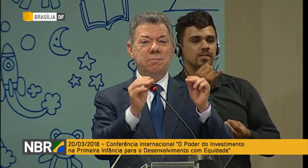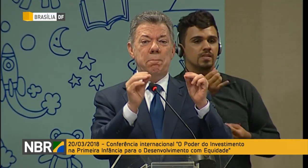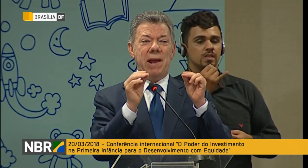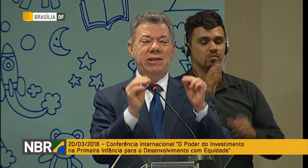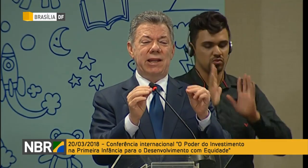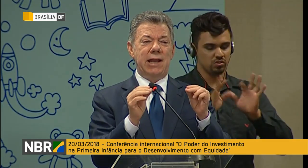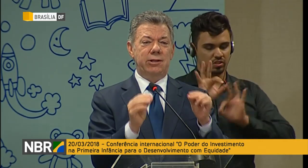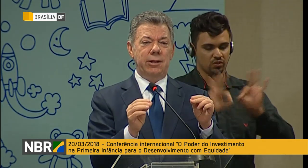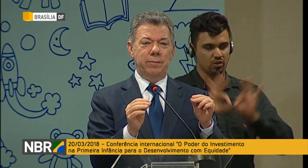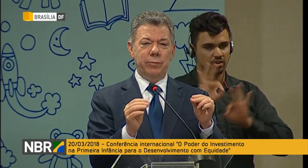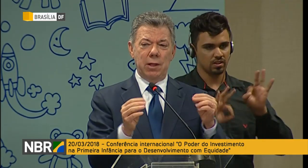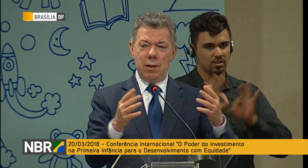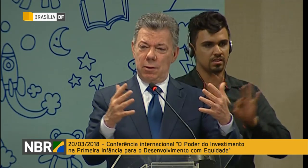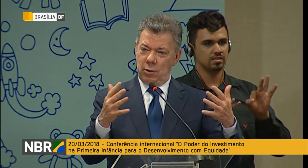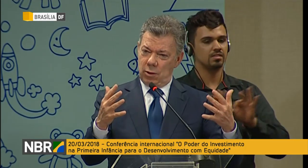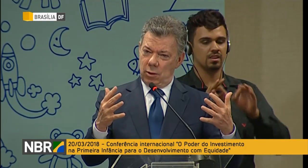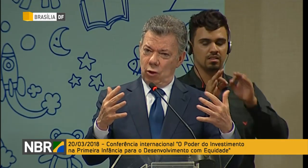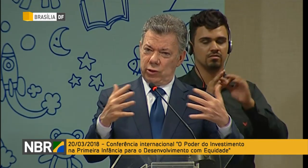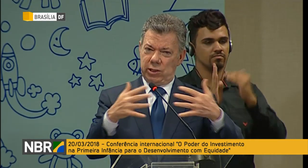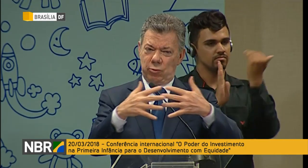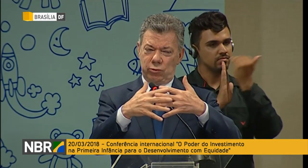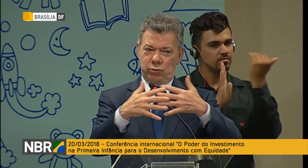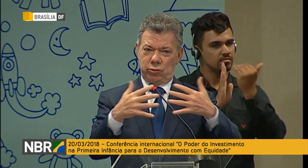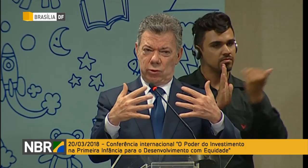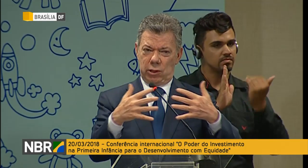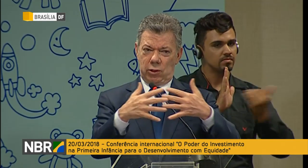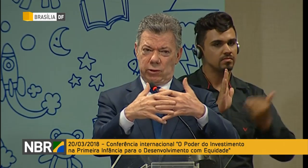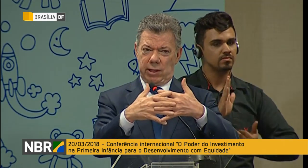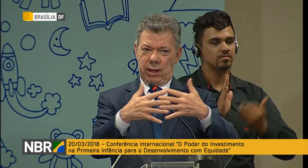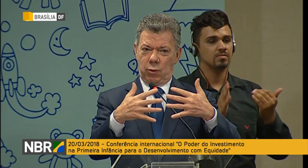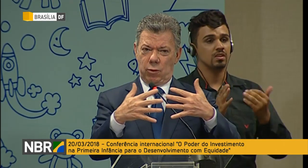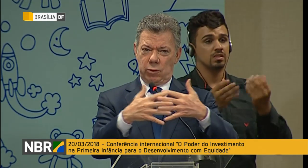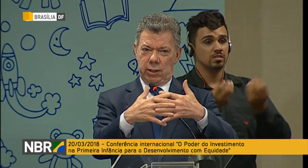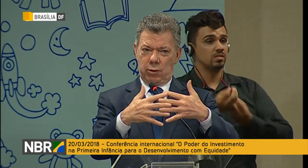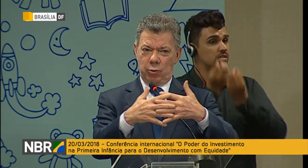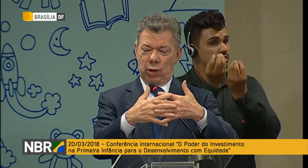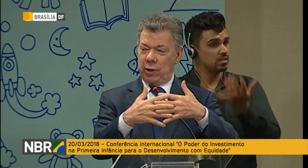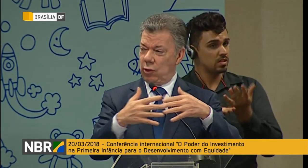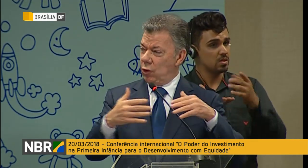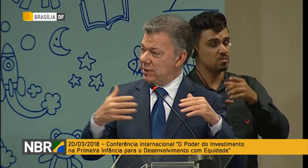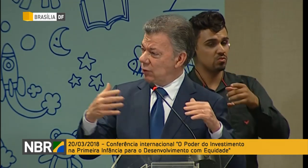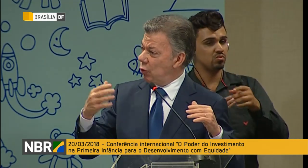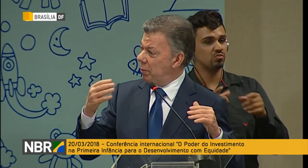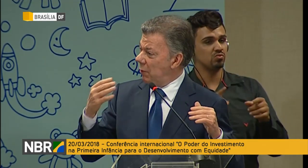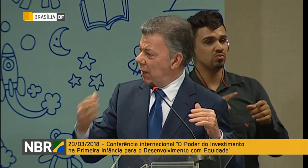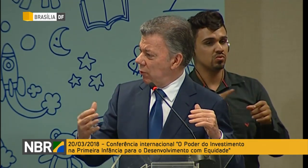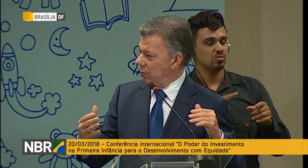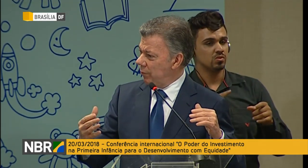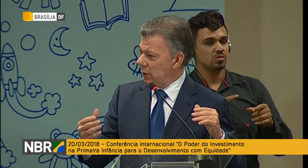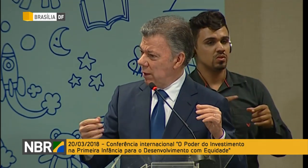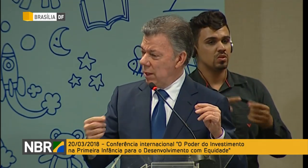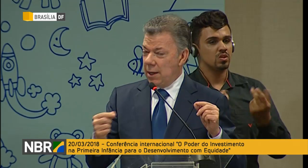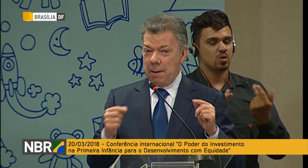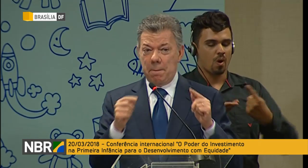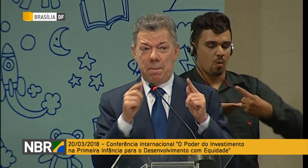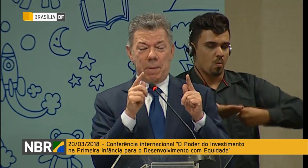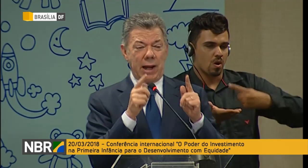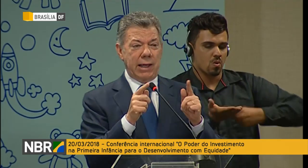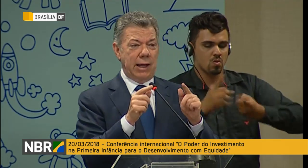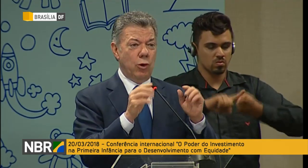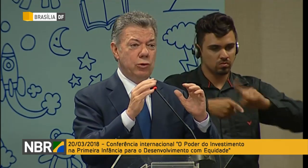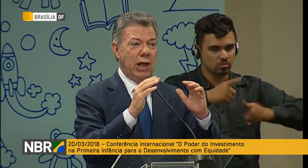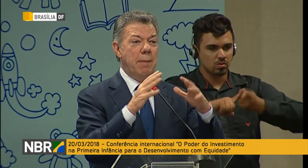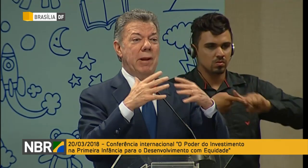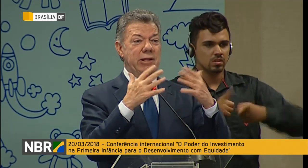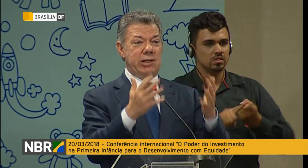fizemos toda uma engenharia para que pudesse ser mais pertinente, e o fizemos de forma como se fosse um acordo com o setor